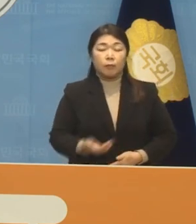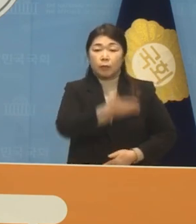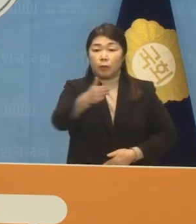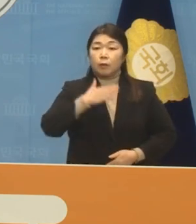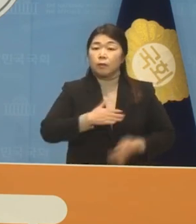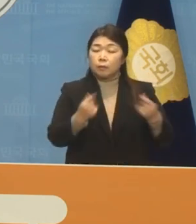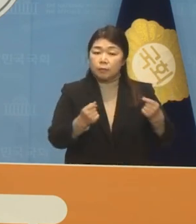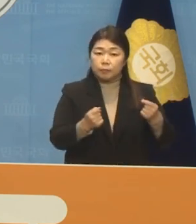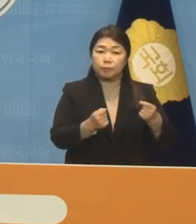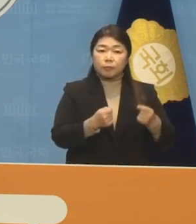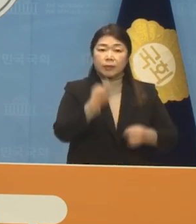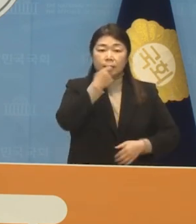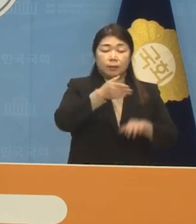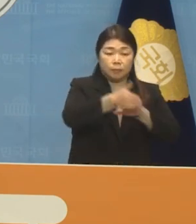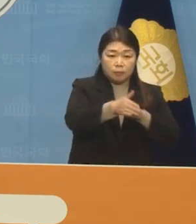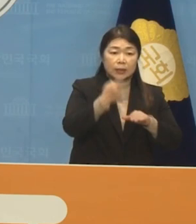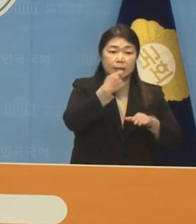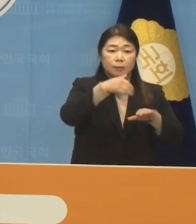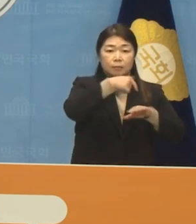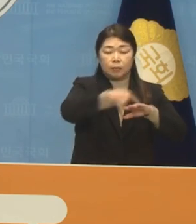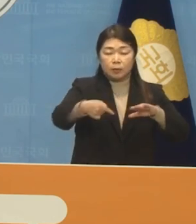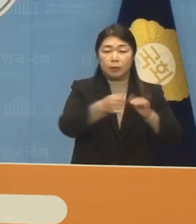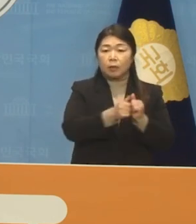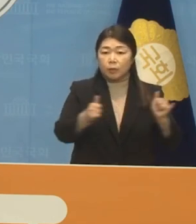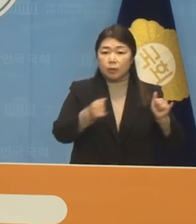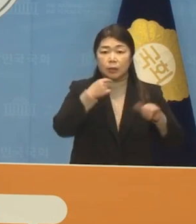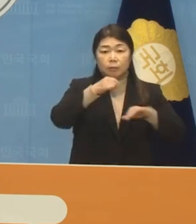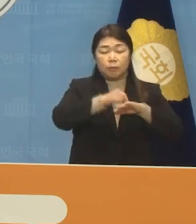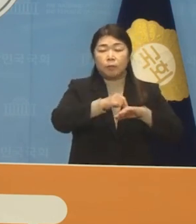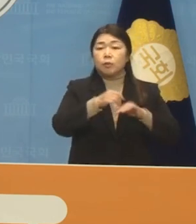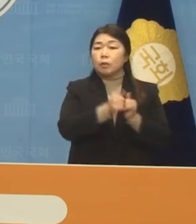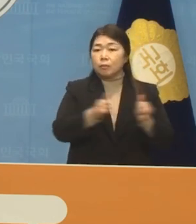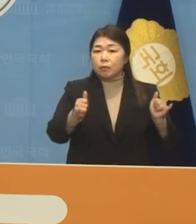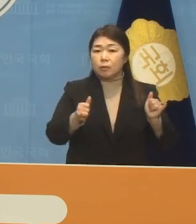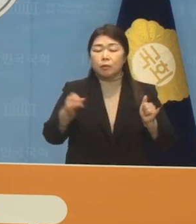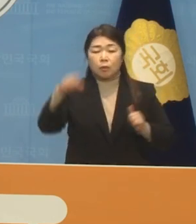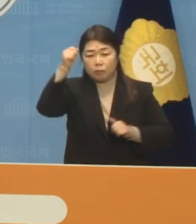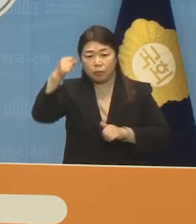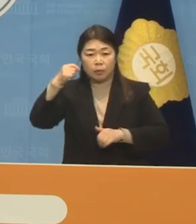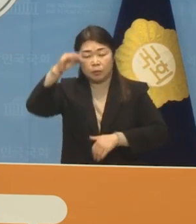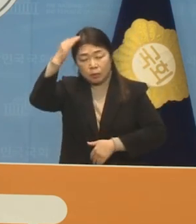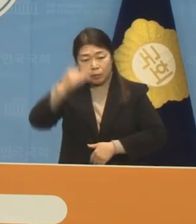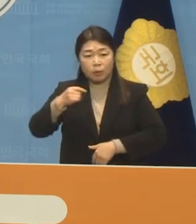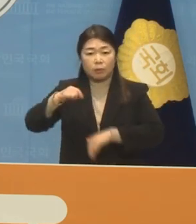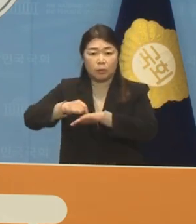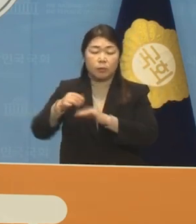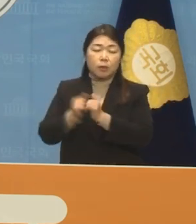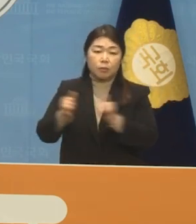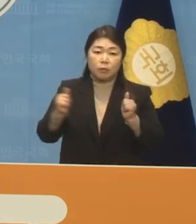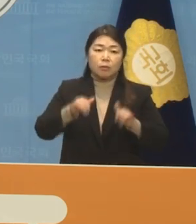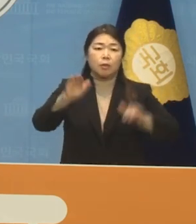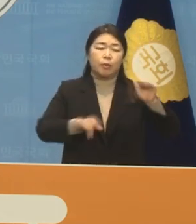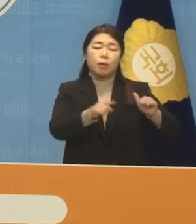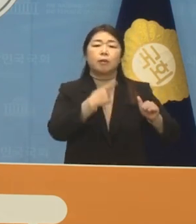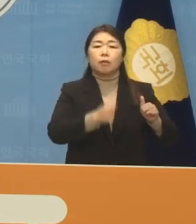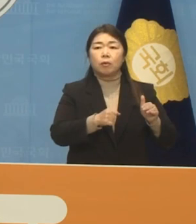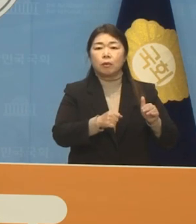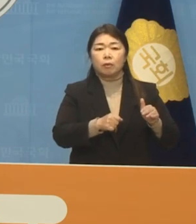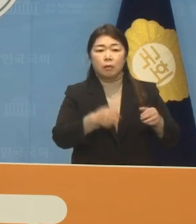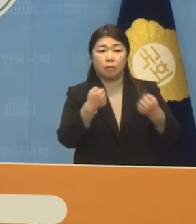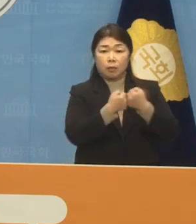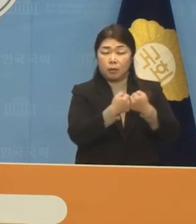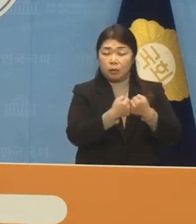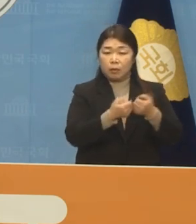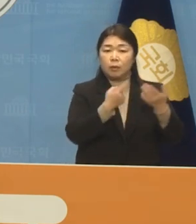사회 질서에 불복종했던 역사입니다. 불복종 운동은 다른 시민을 위해하거나 폭력을